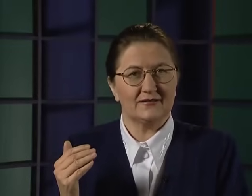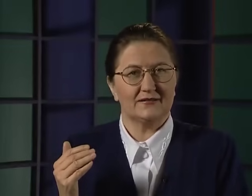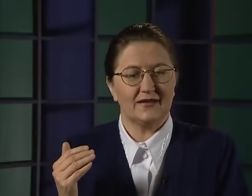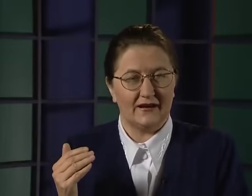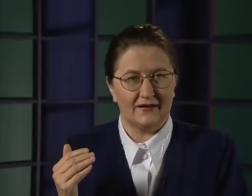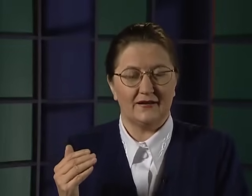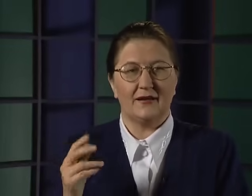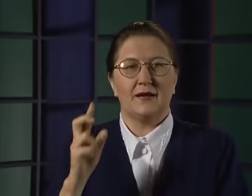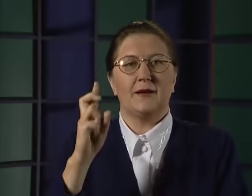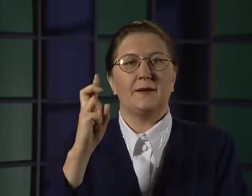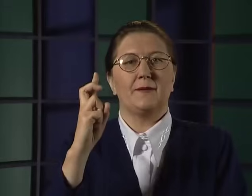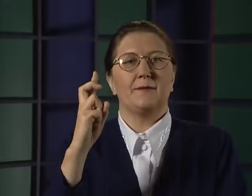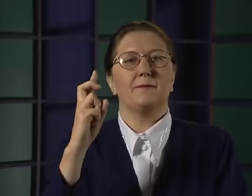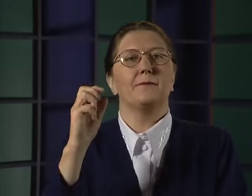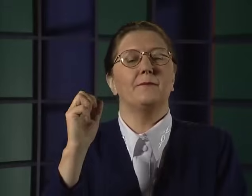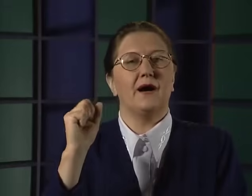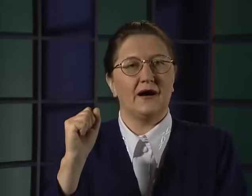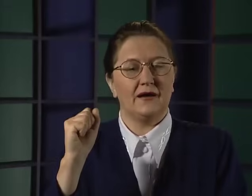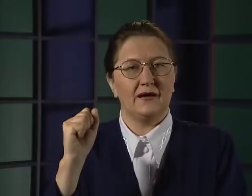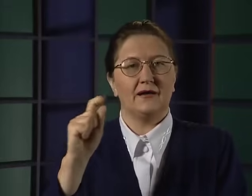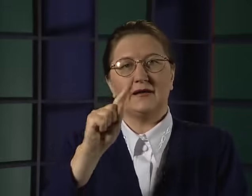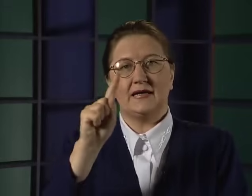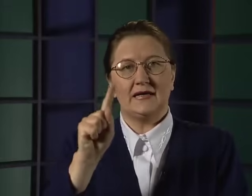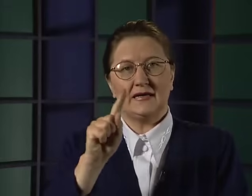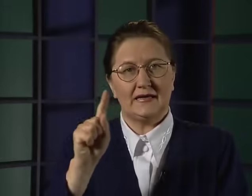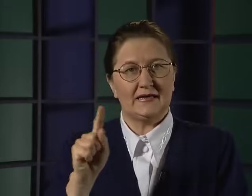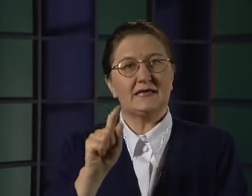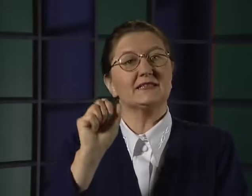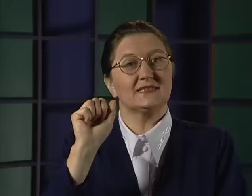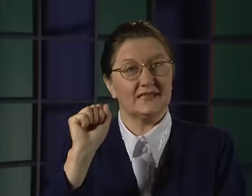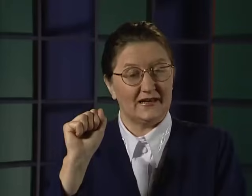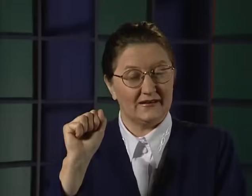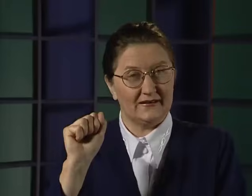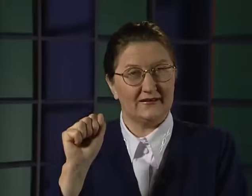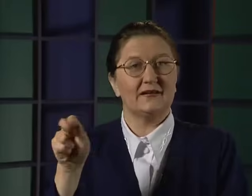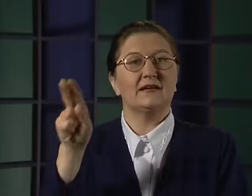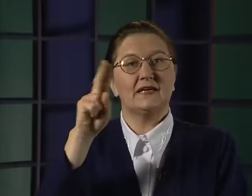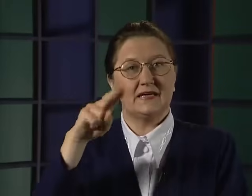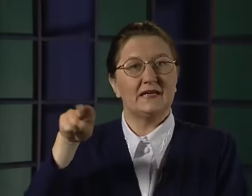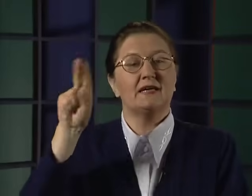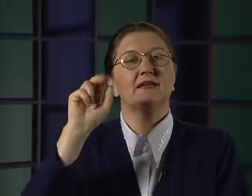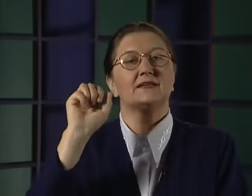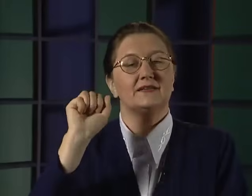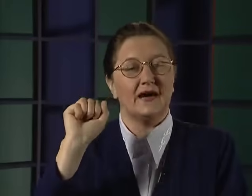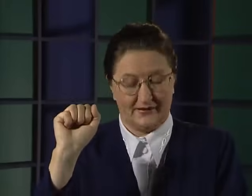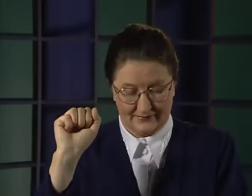«ДА».